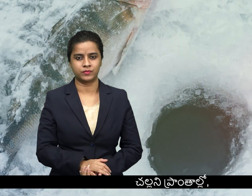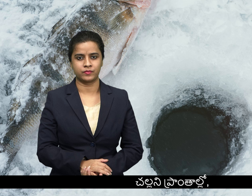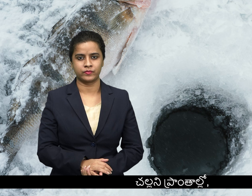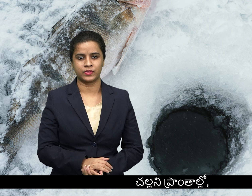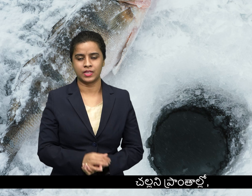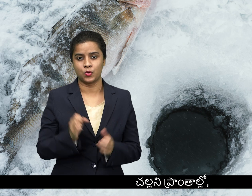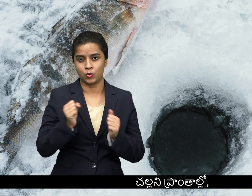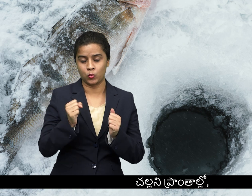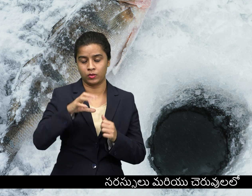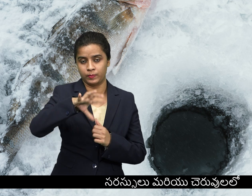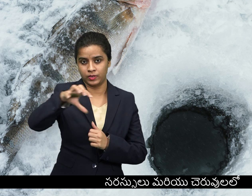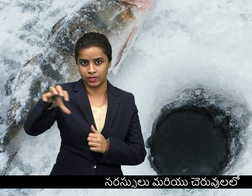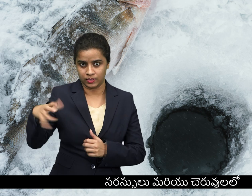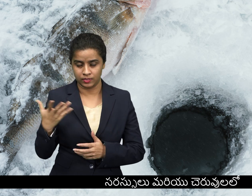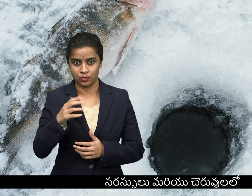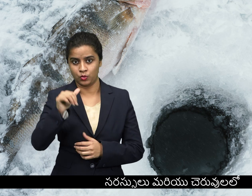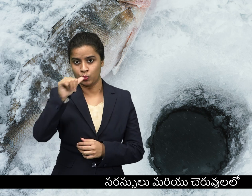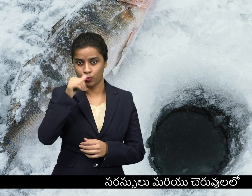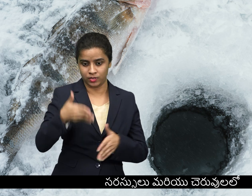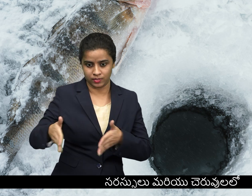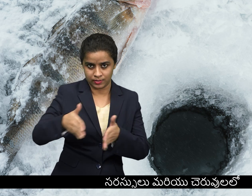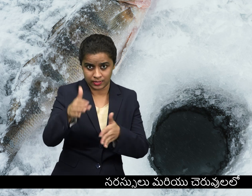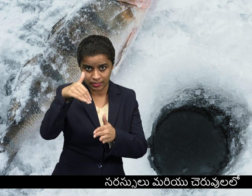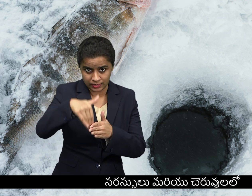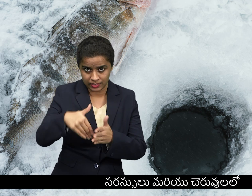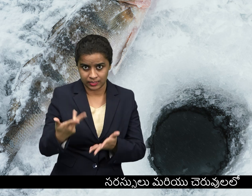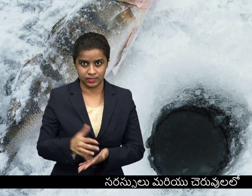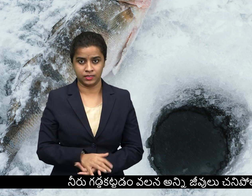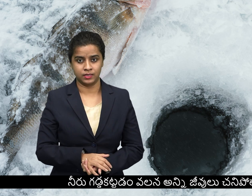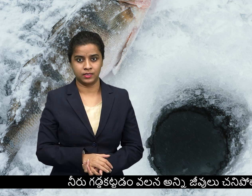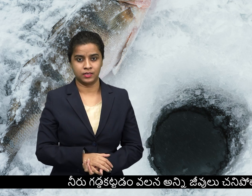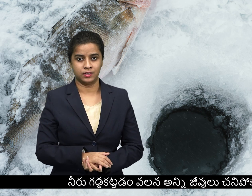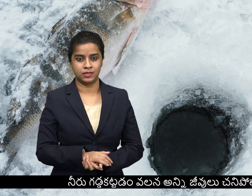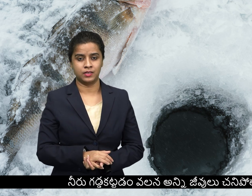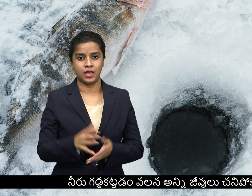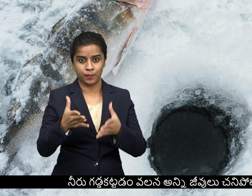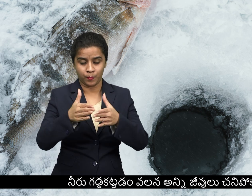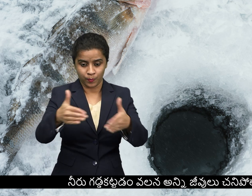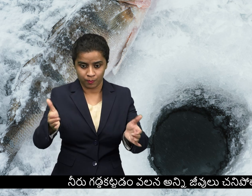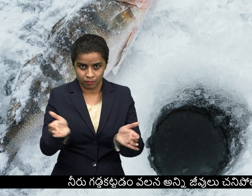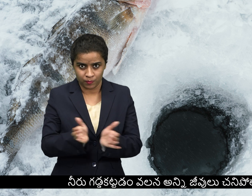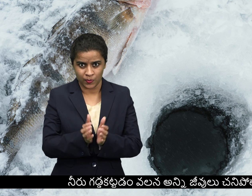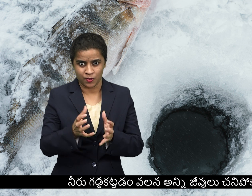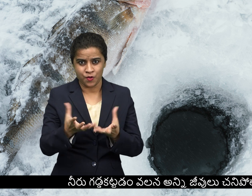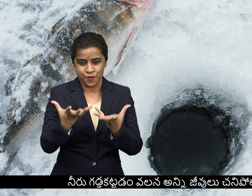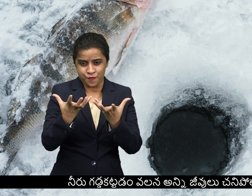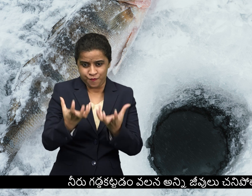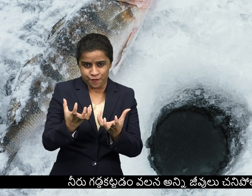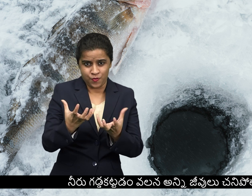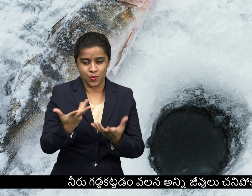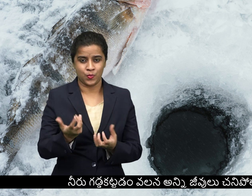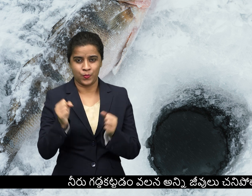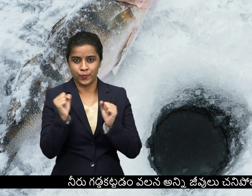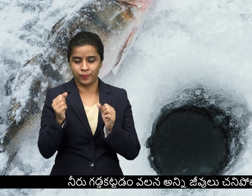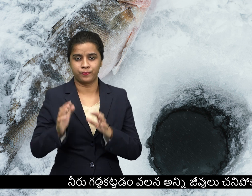చల్లని ప్రాంతాల్లో సరస్సులు మరియు చెరువులలో నీరు గడ్డకట్టడం వలన అన్ని జీవులు